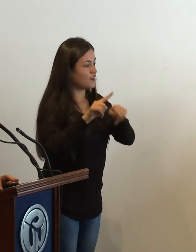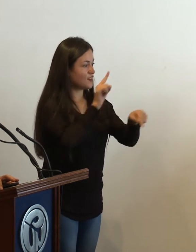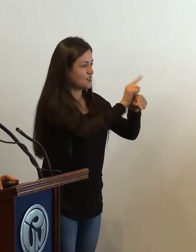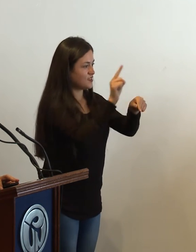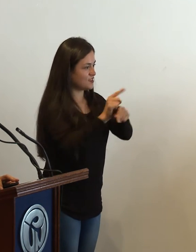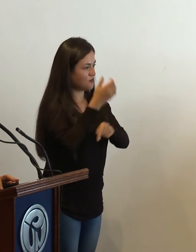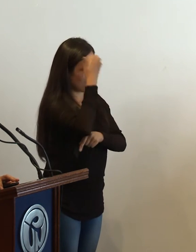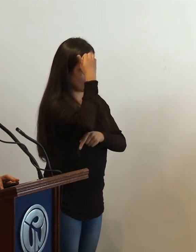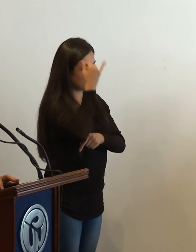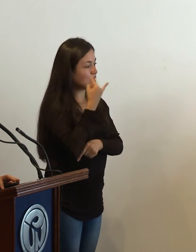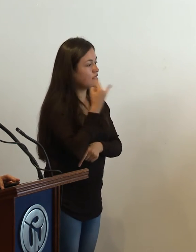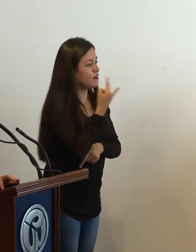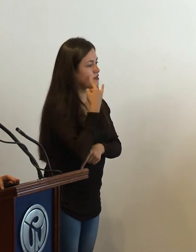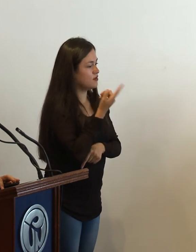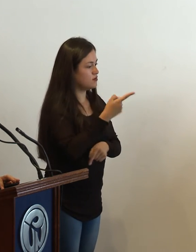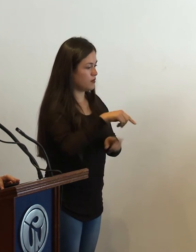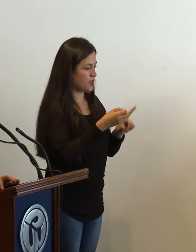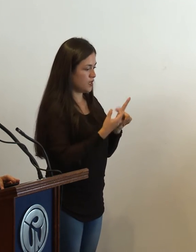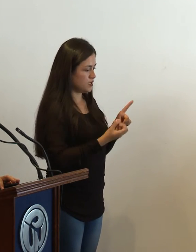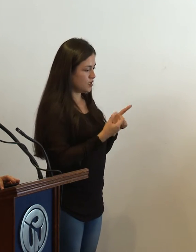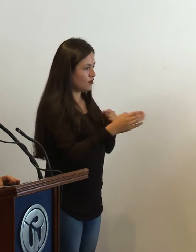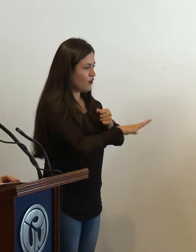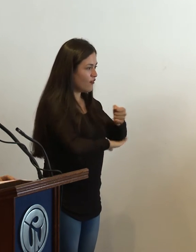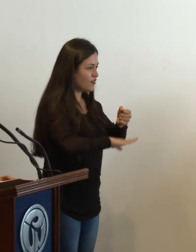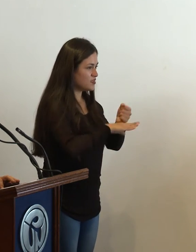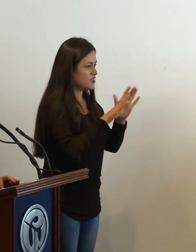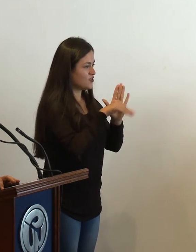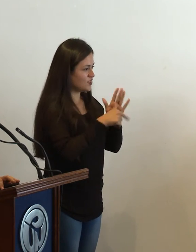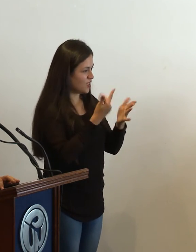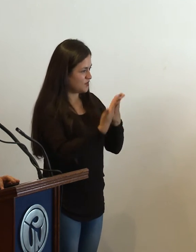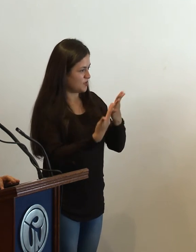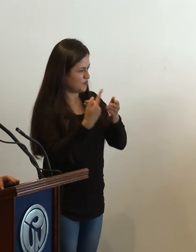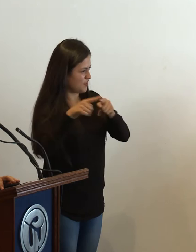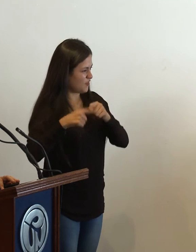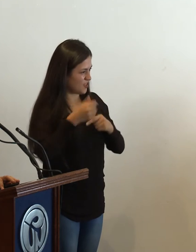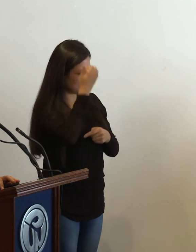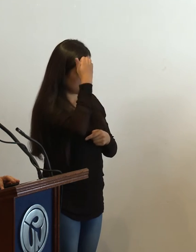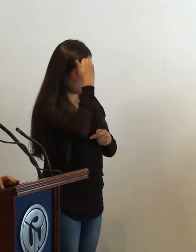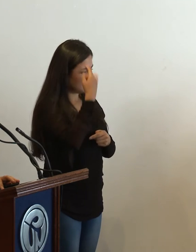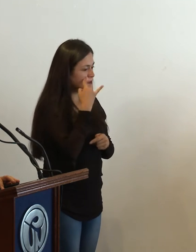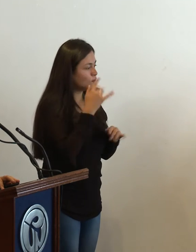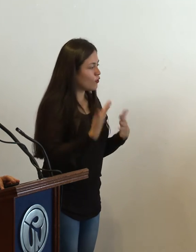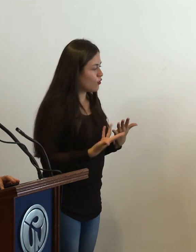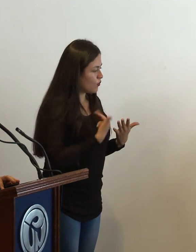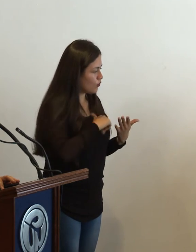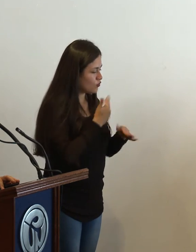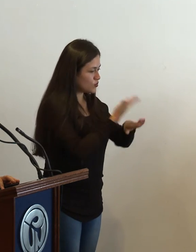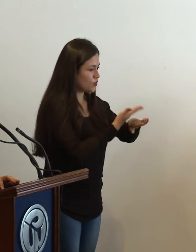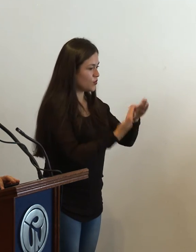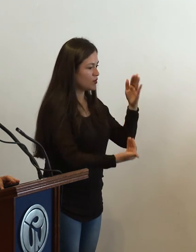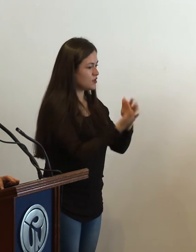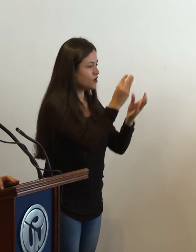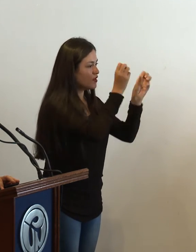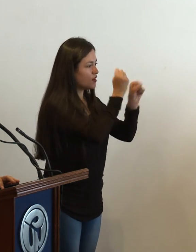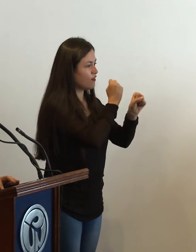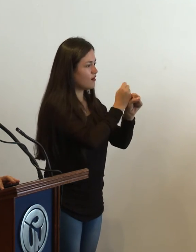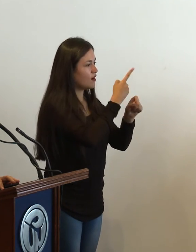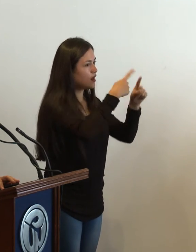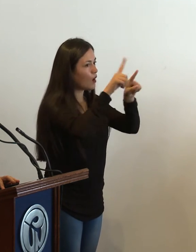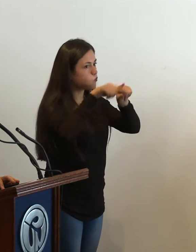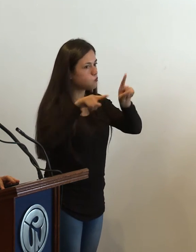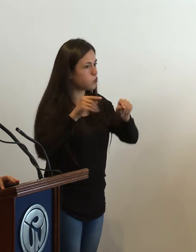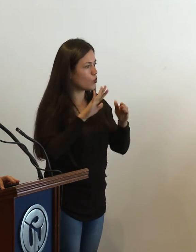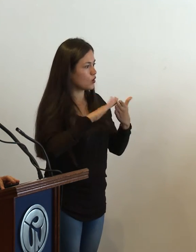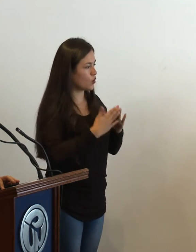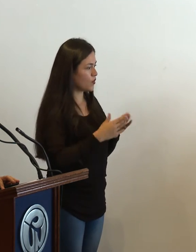los mismos licenciados de las áreas básicas, pensando en cómo hacemos para trabajar con las